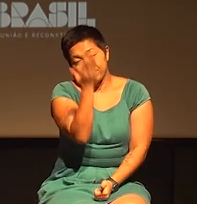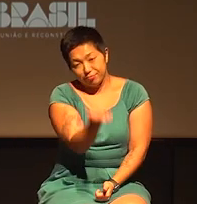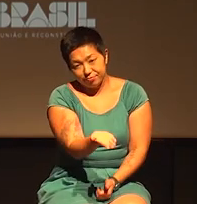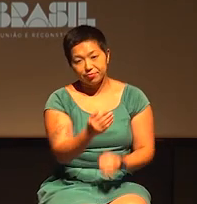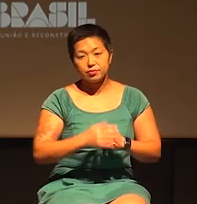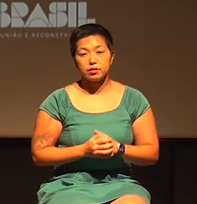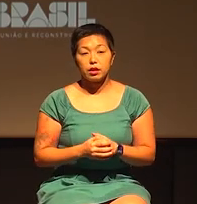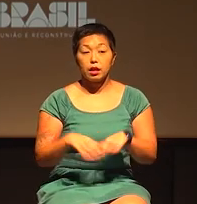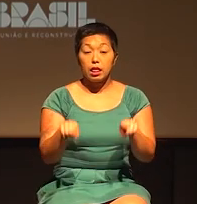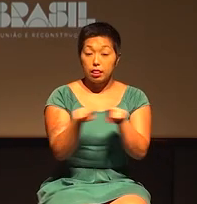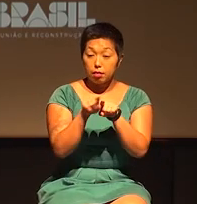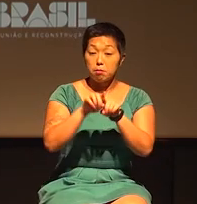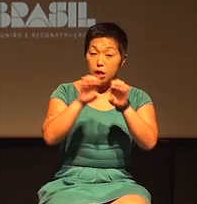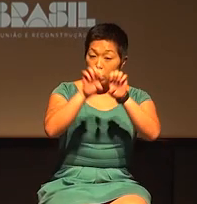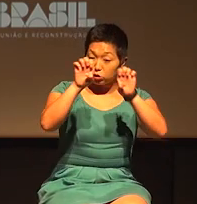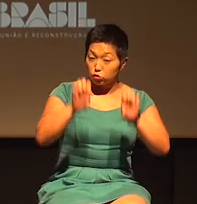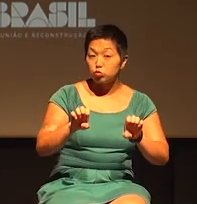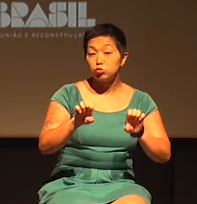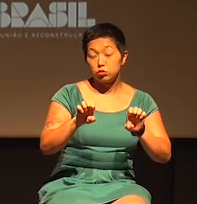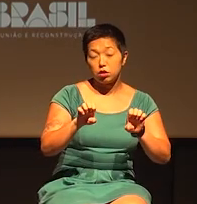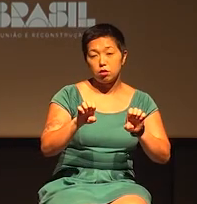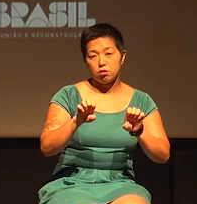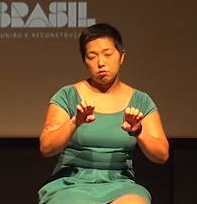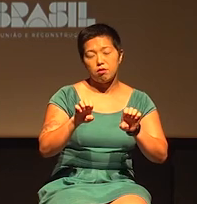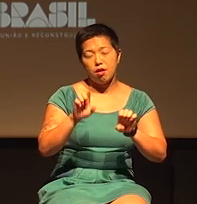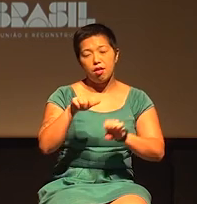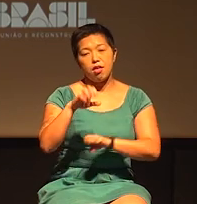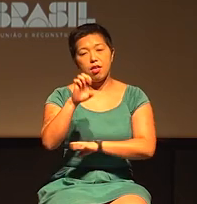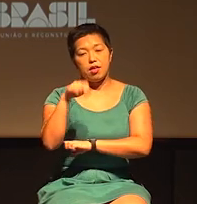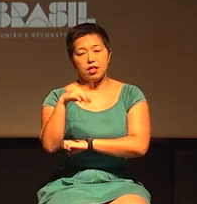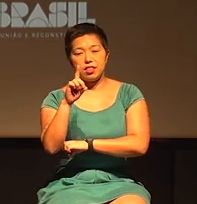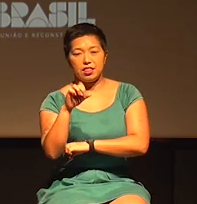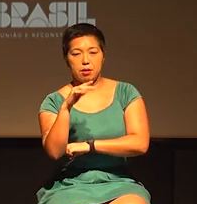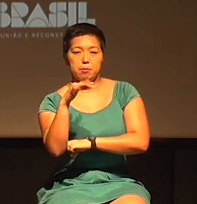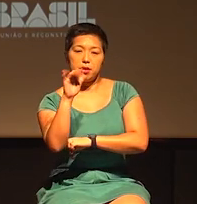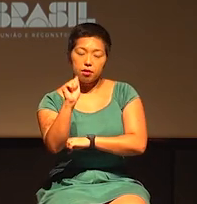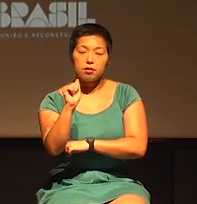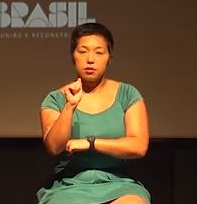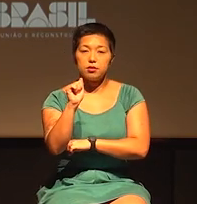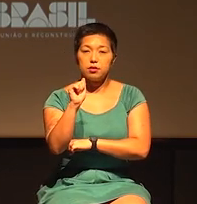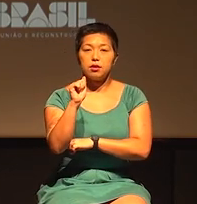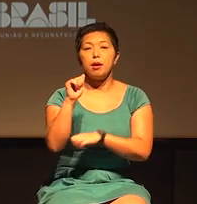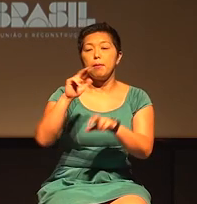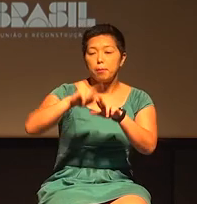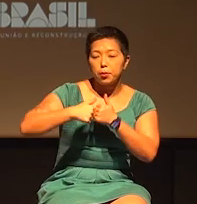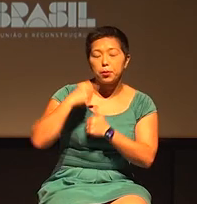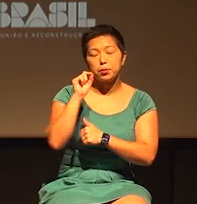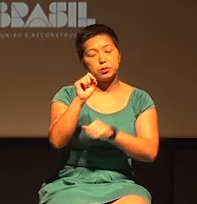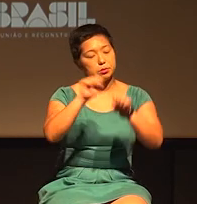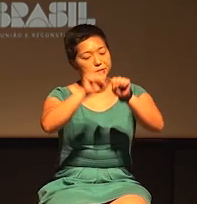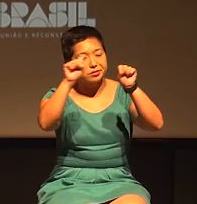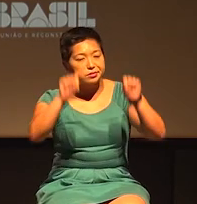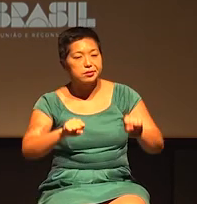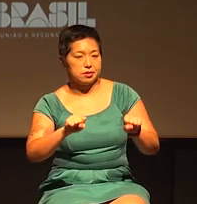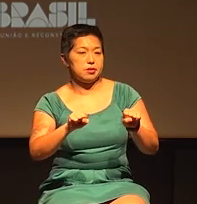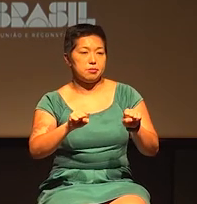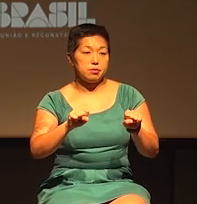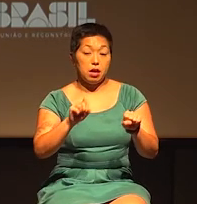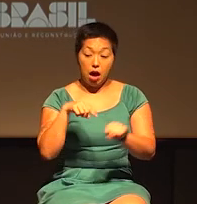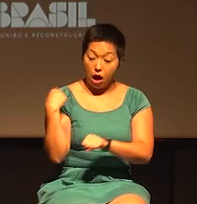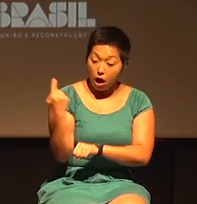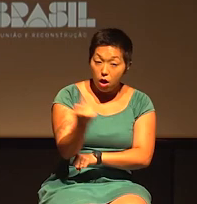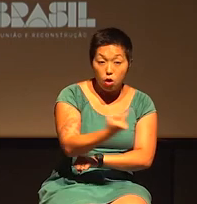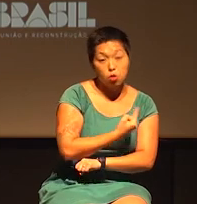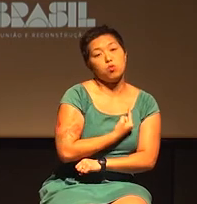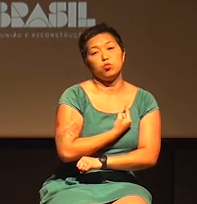isso e a estrutural né que é a endêmica que é aquela por conta de sistema que nem a Talita falou porque nós